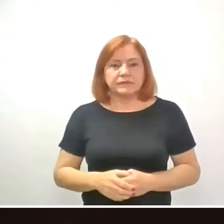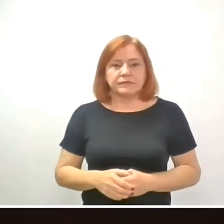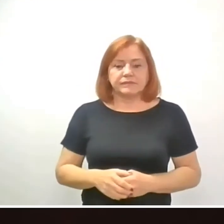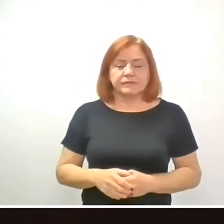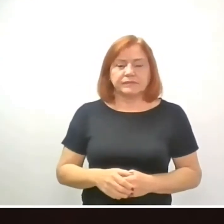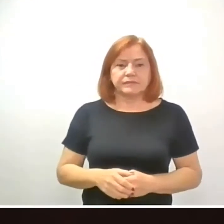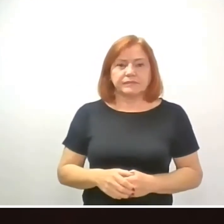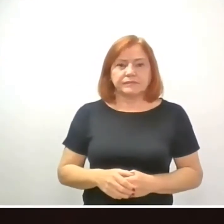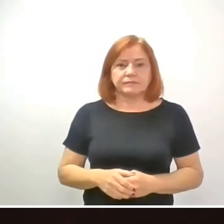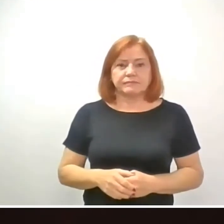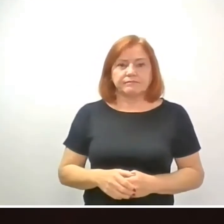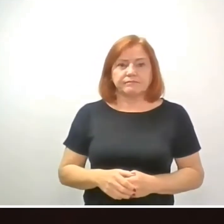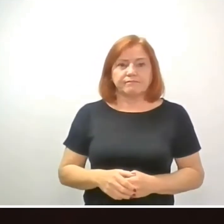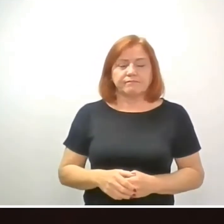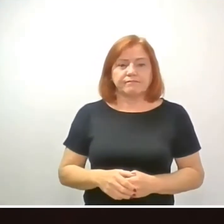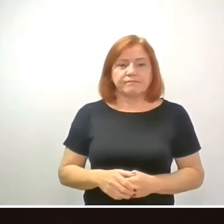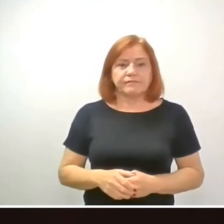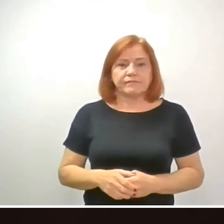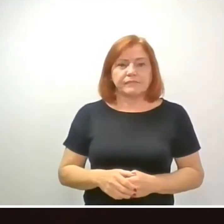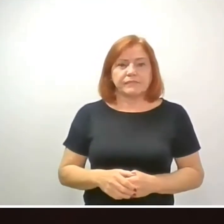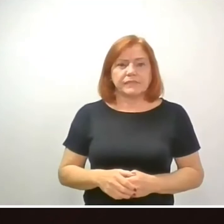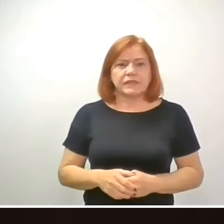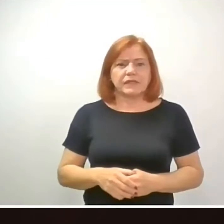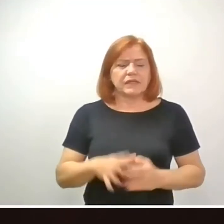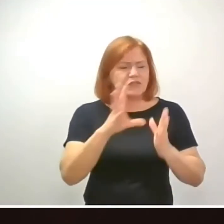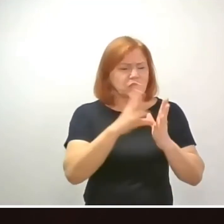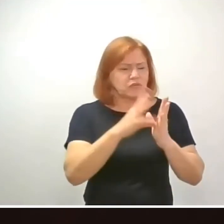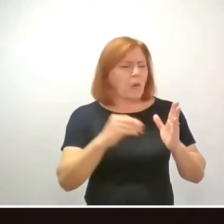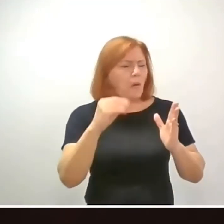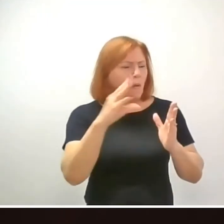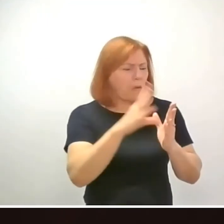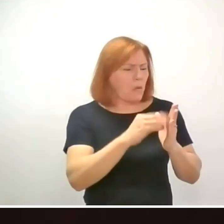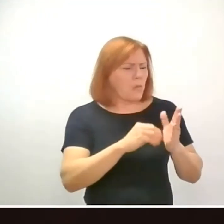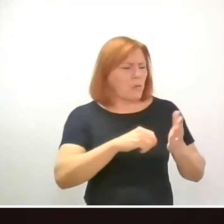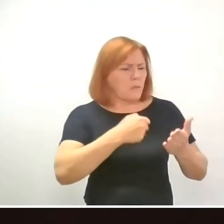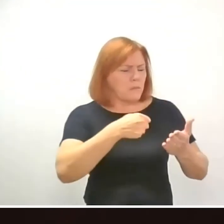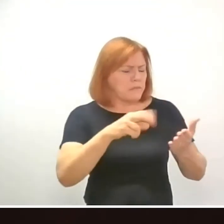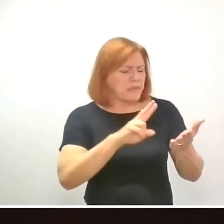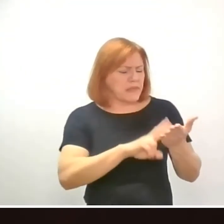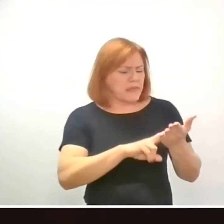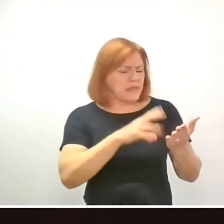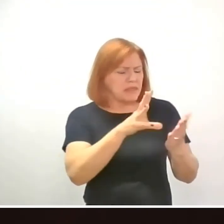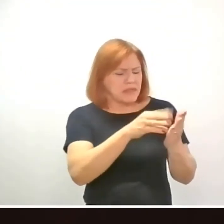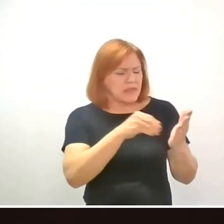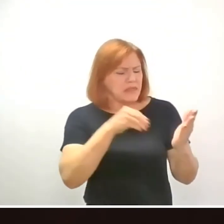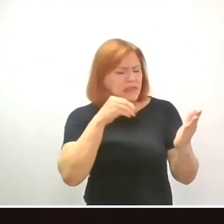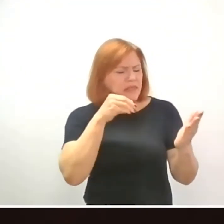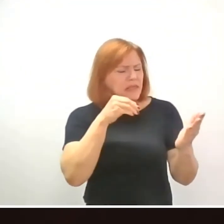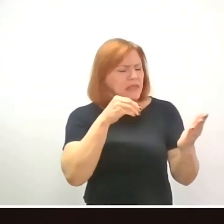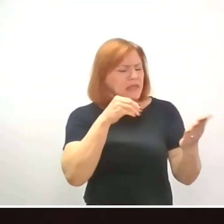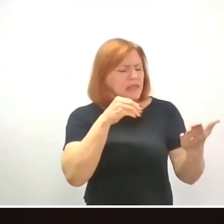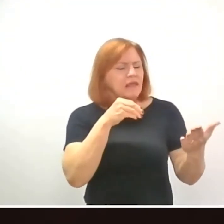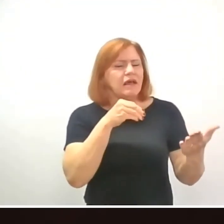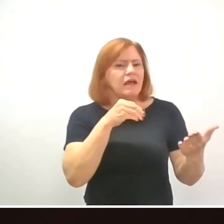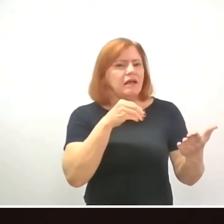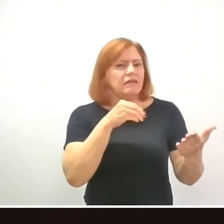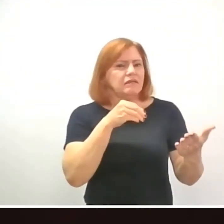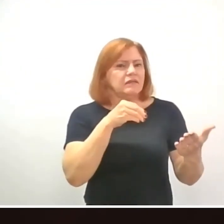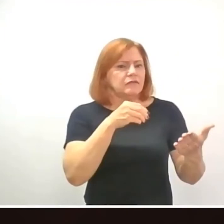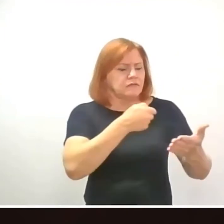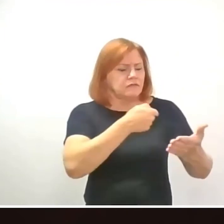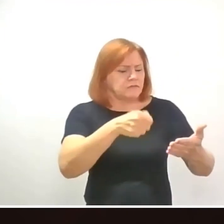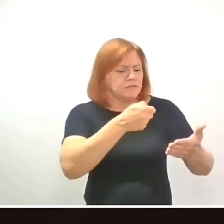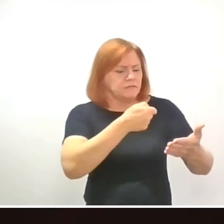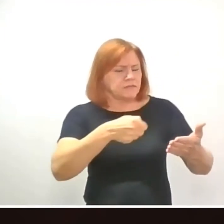sido ainda fabricado, inventado, né, a gráfica, o papel, mas graças ao